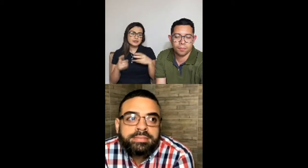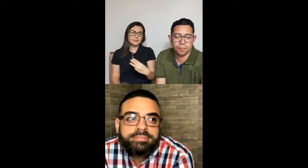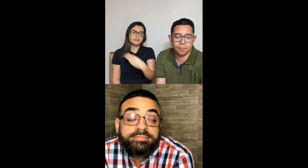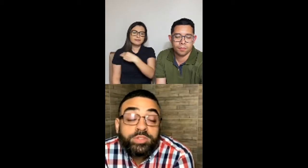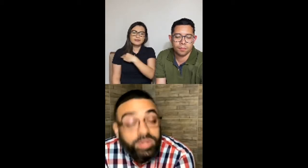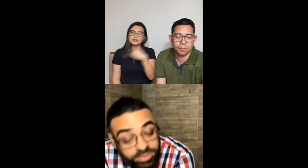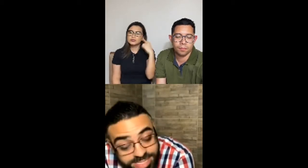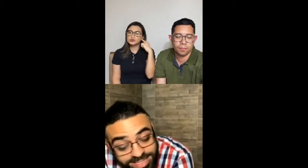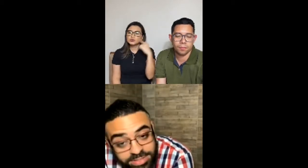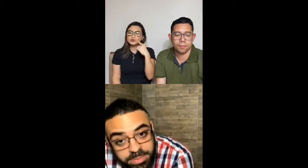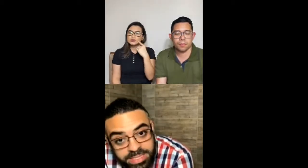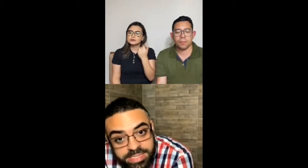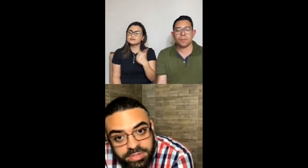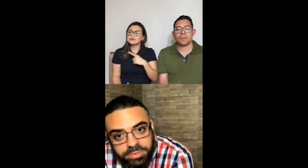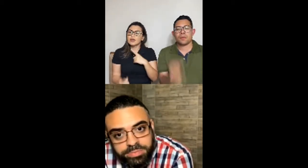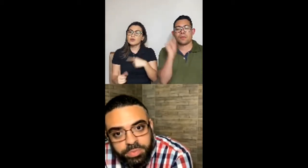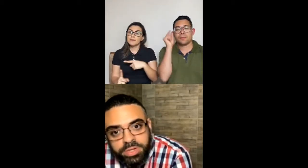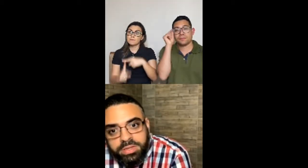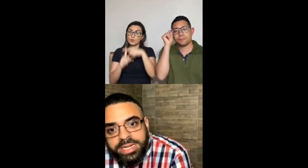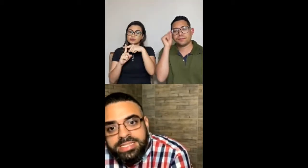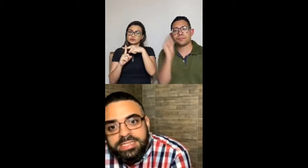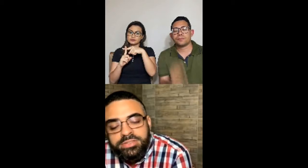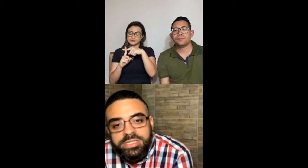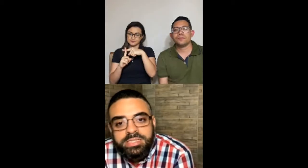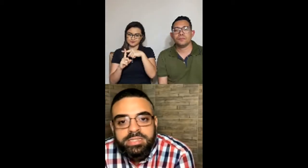vendo muita coisa positiva.